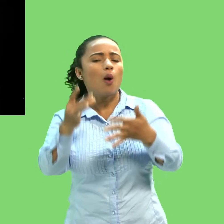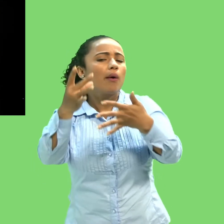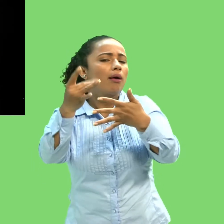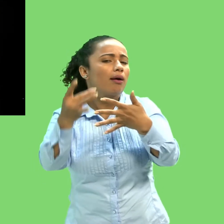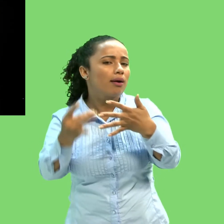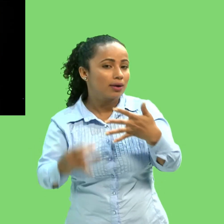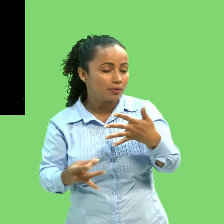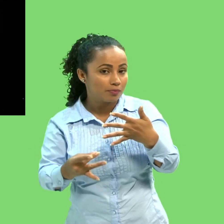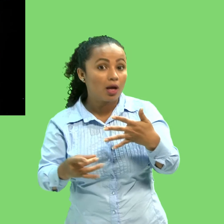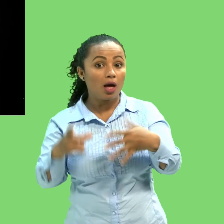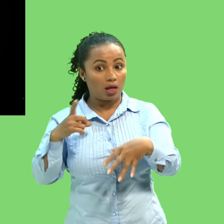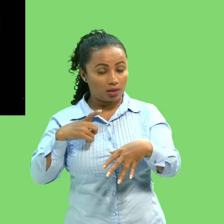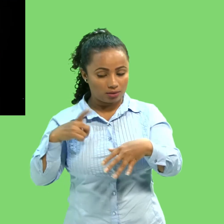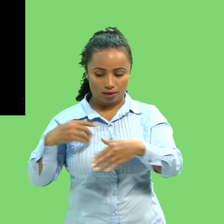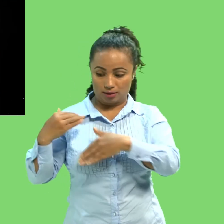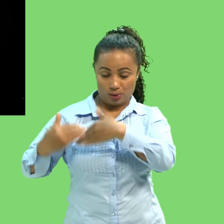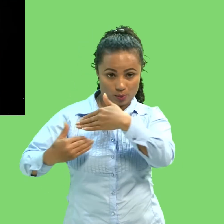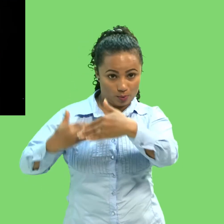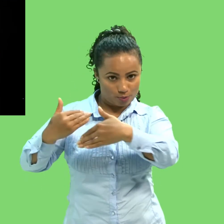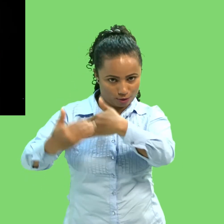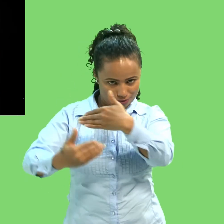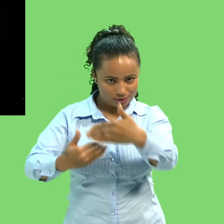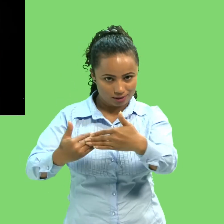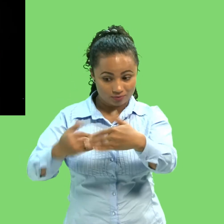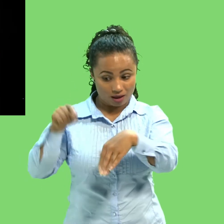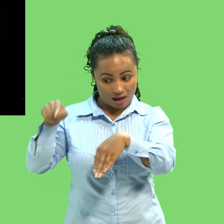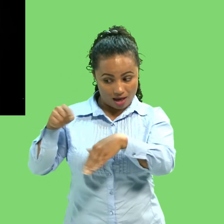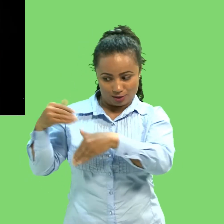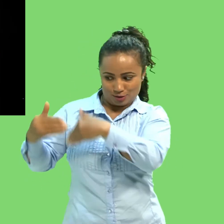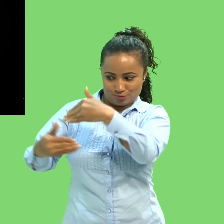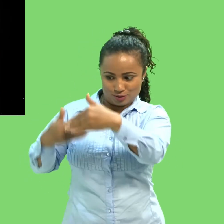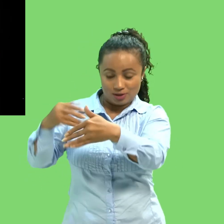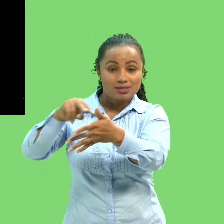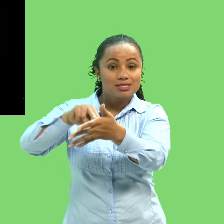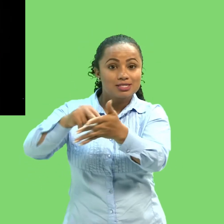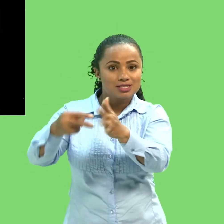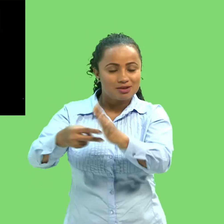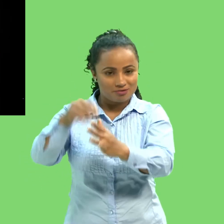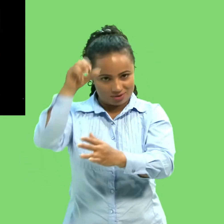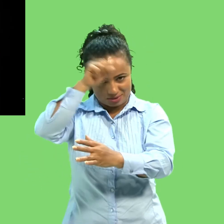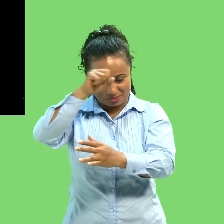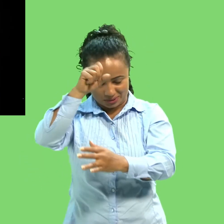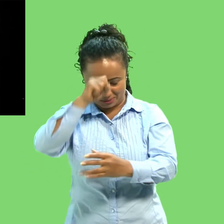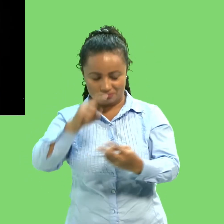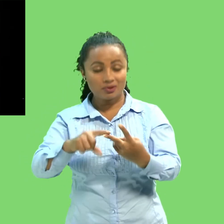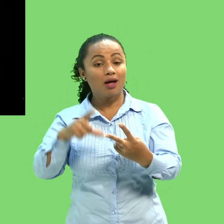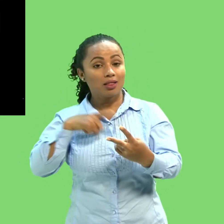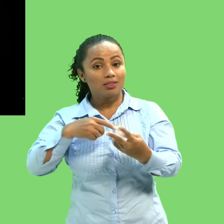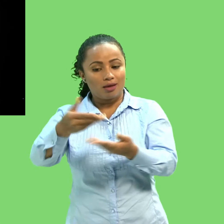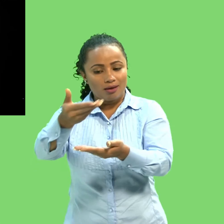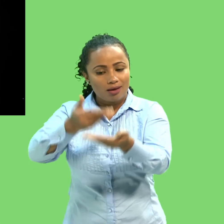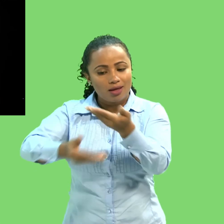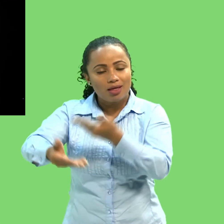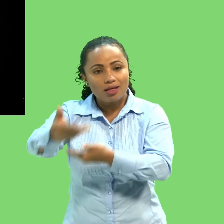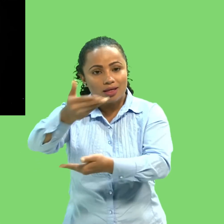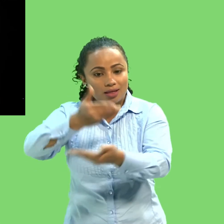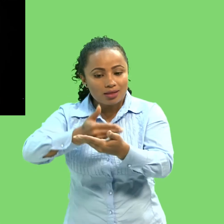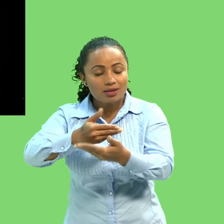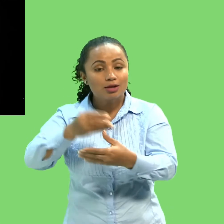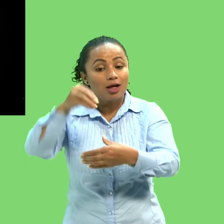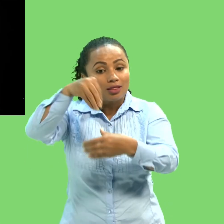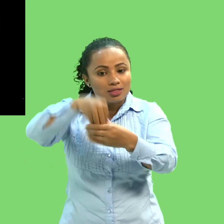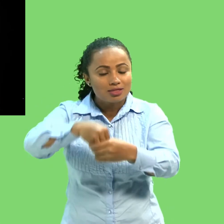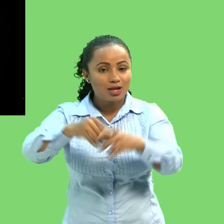visto como aprendizagem na interação institucional. Ou seja, nesse processo aqui, nós percebemos como